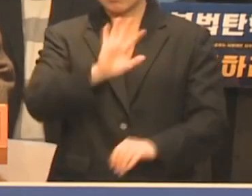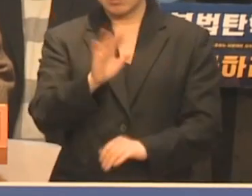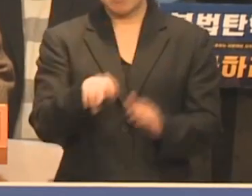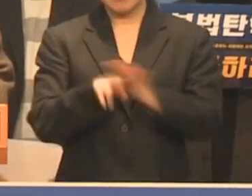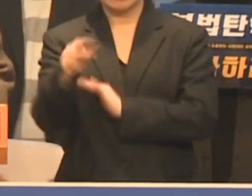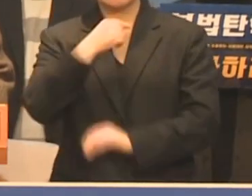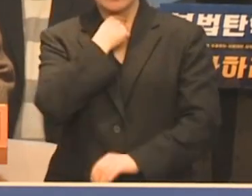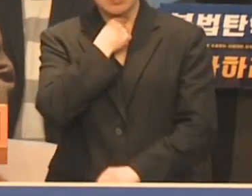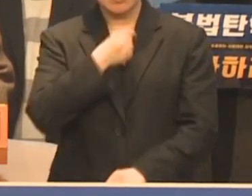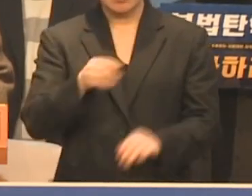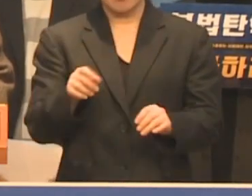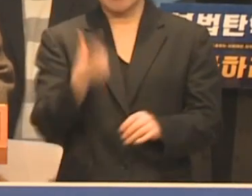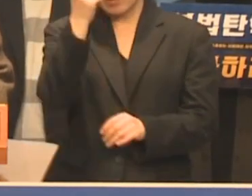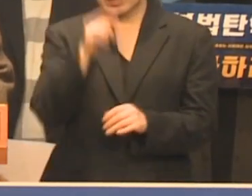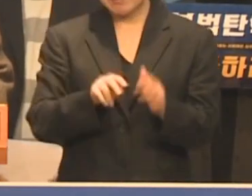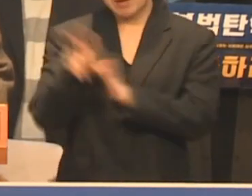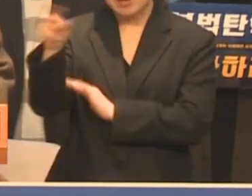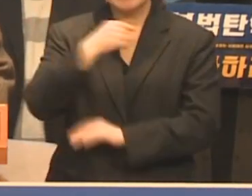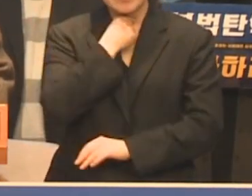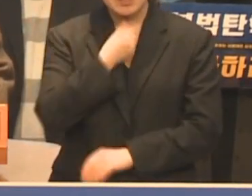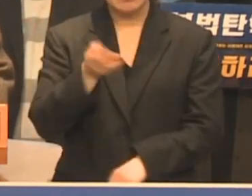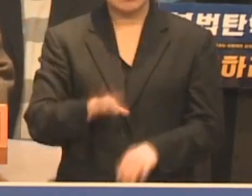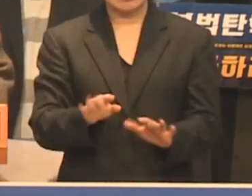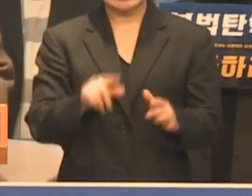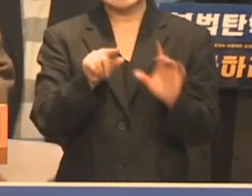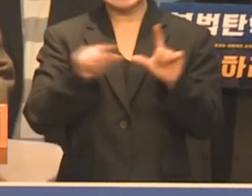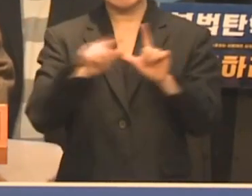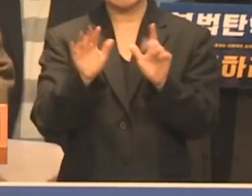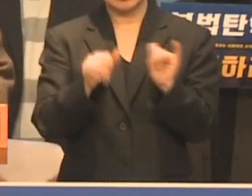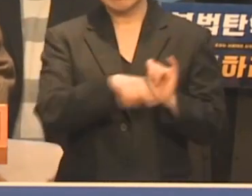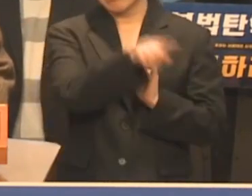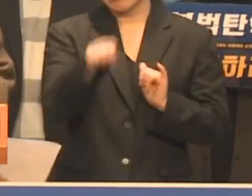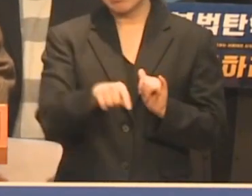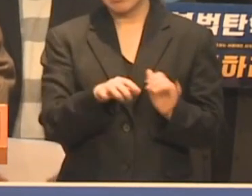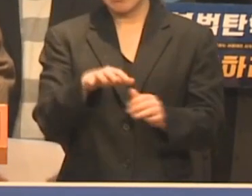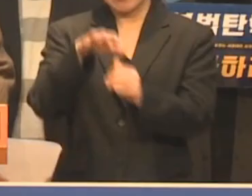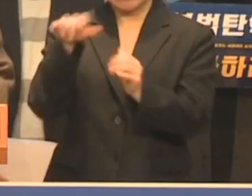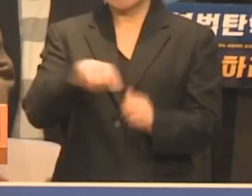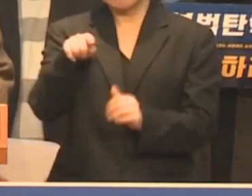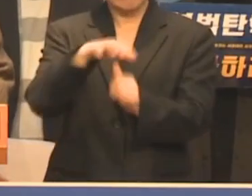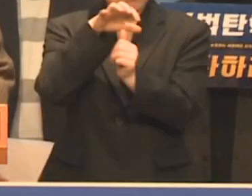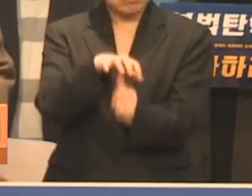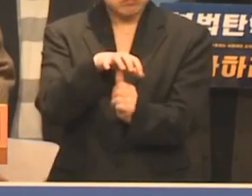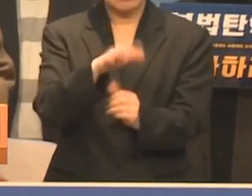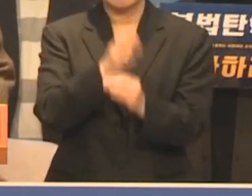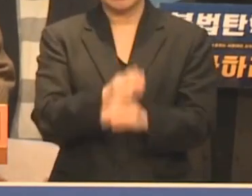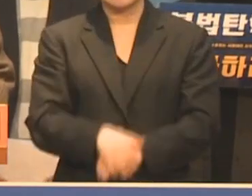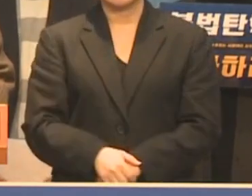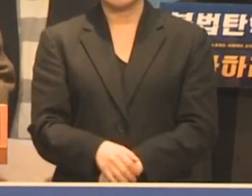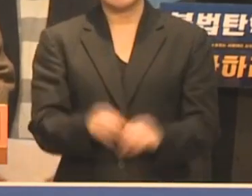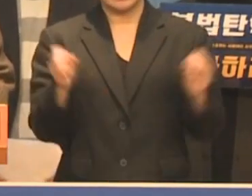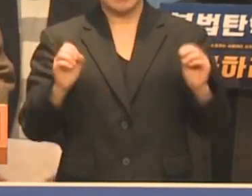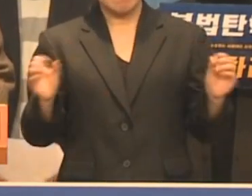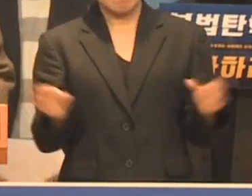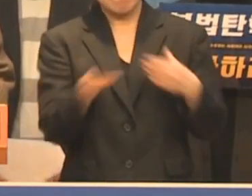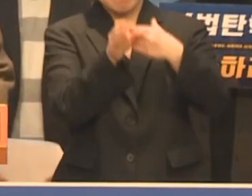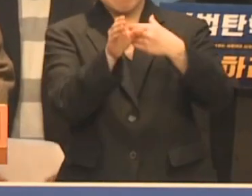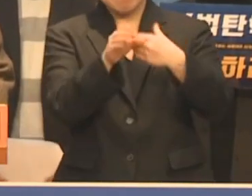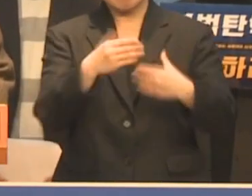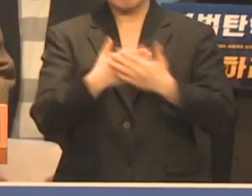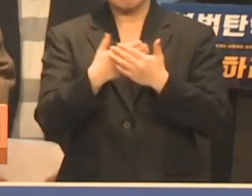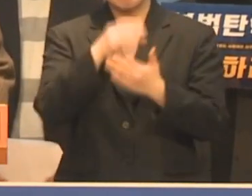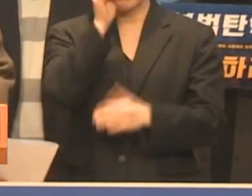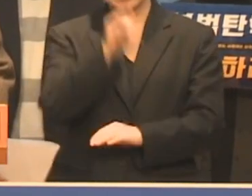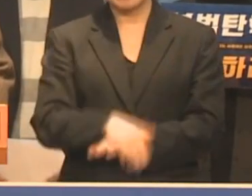피하려고 했습니다. 빠르게 현장을 벗어나려고 했지만 일부 학우들은 그들에게 갇혀 움직일 수 없는 상황이 놓였습니다. 서로 대치하며 긴장감이